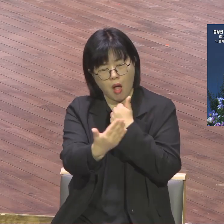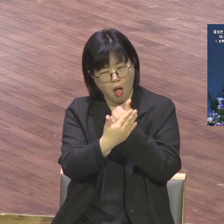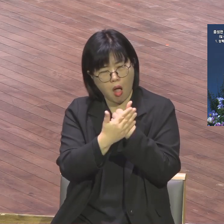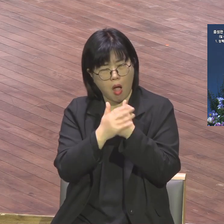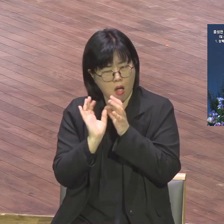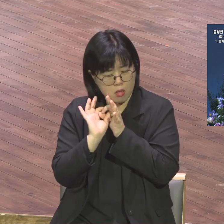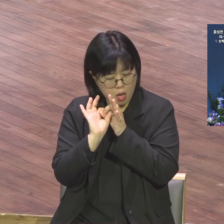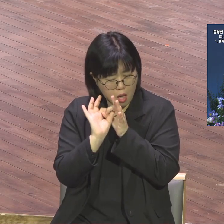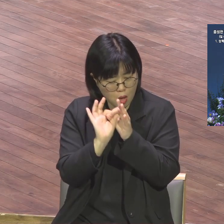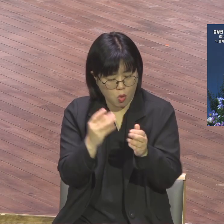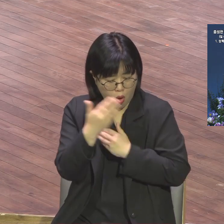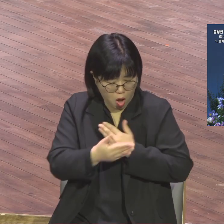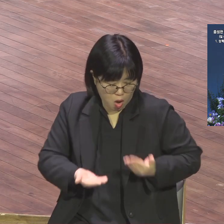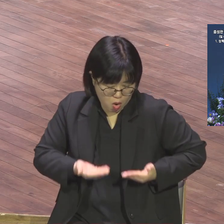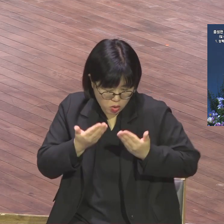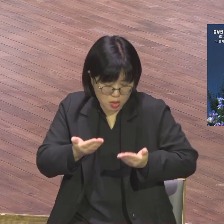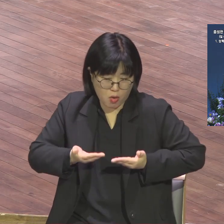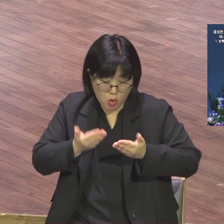것입니다.